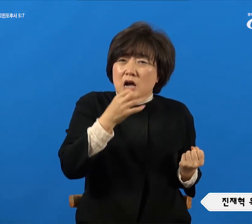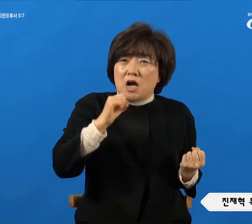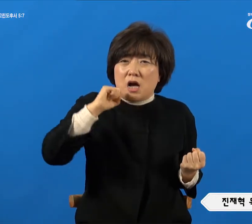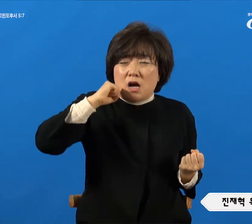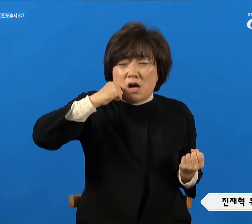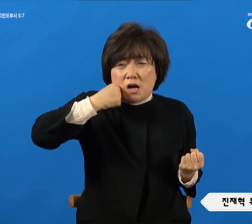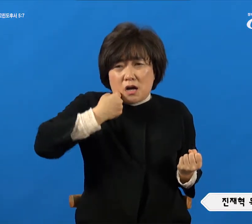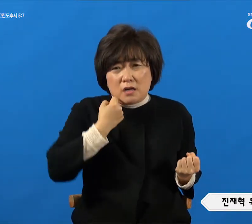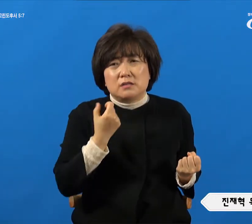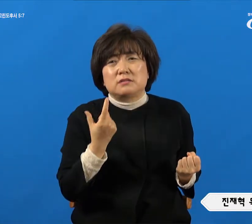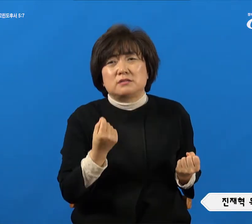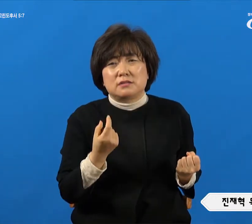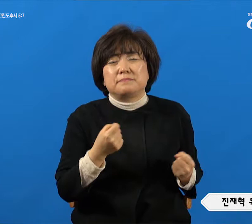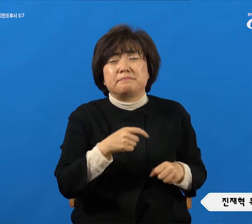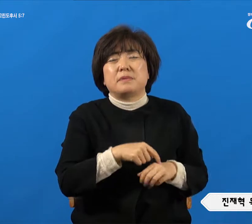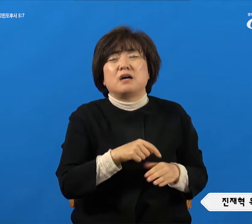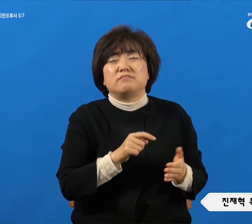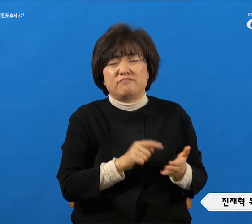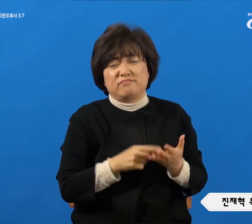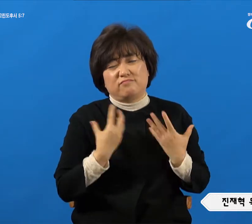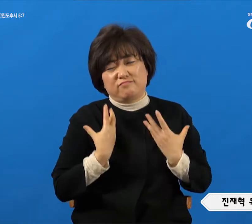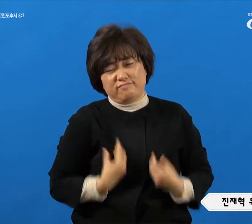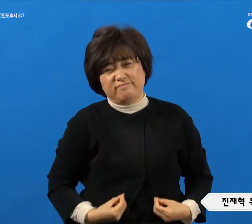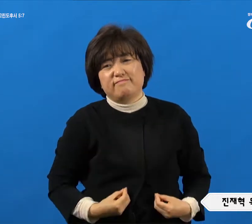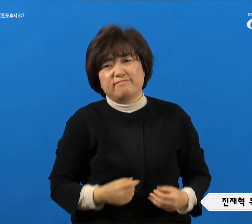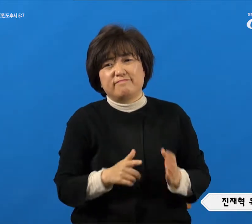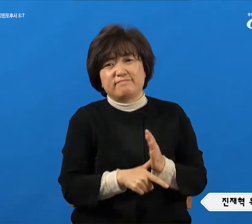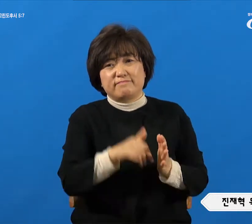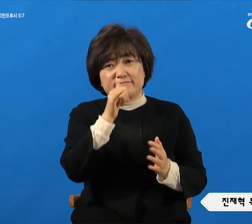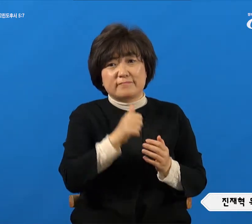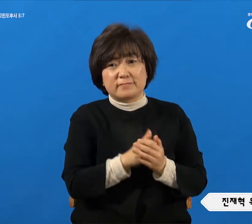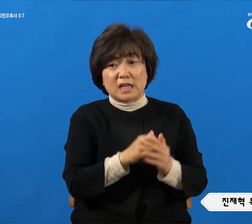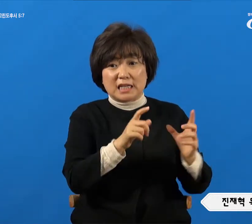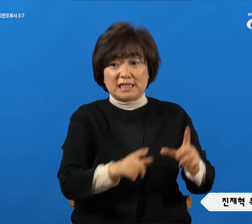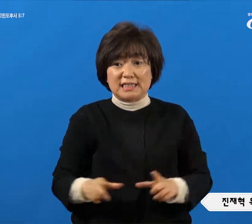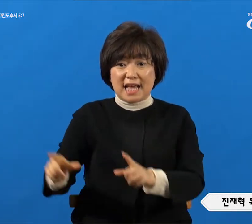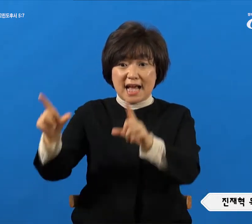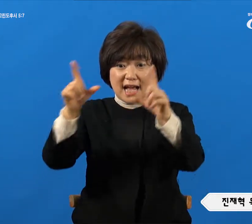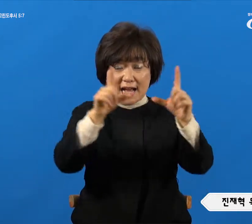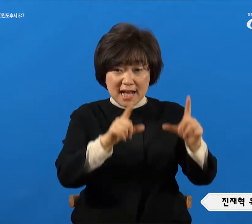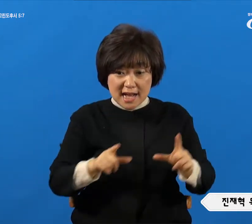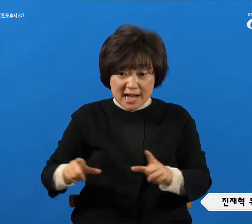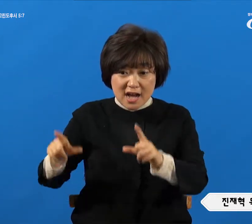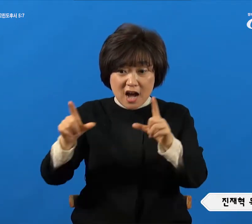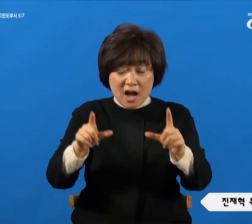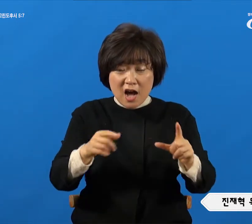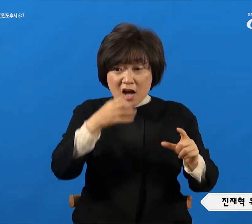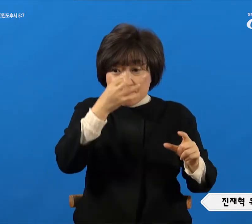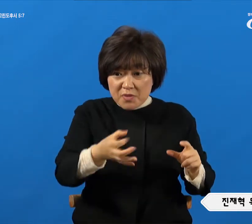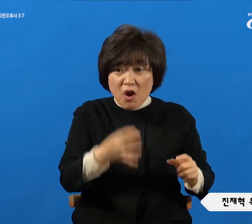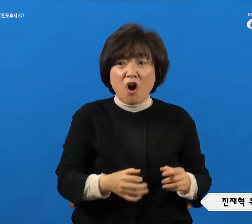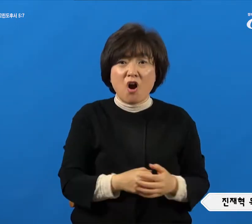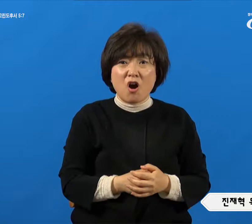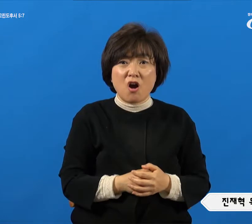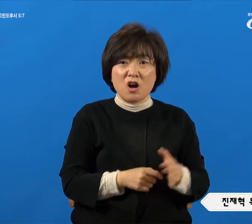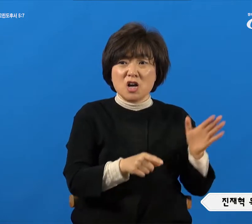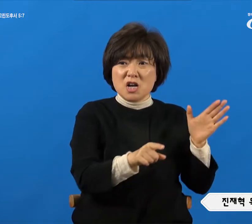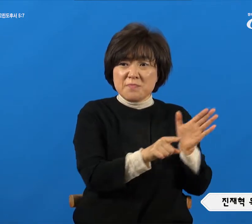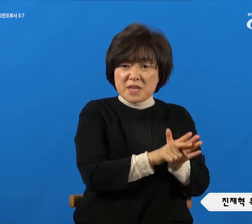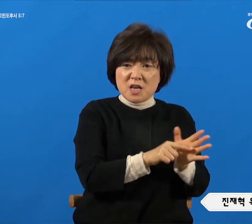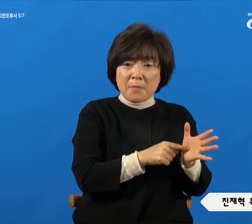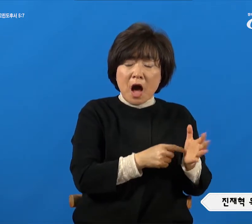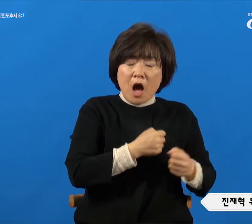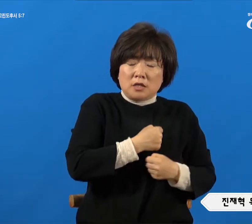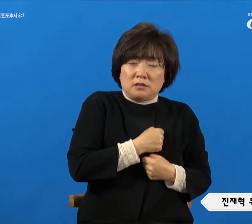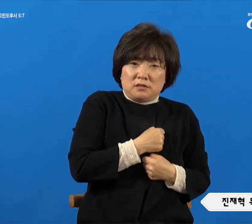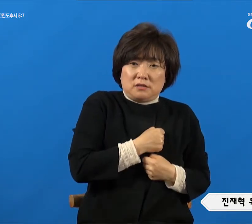것 같은 우리의 마음이 들 때가 있습니다. 아니 사는 것조차도 이렇게 힘든데